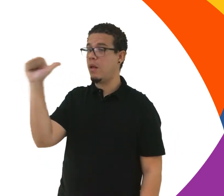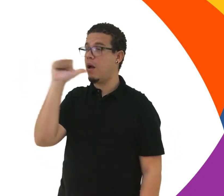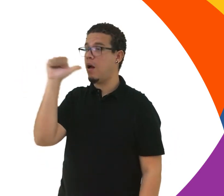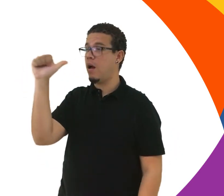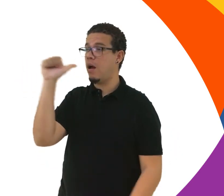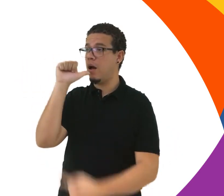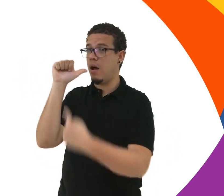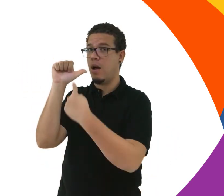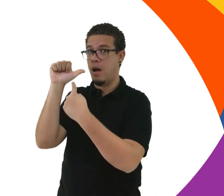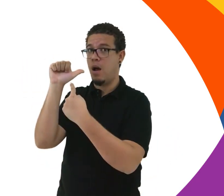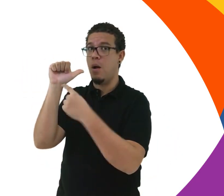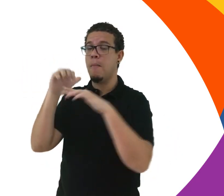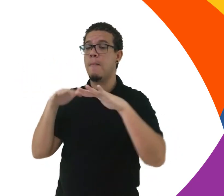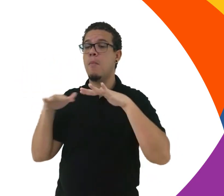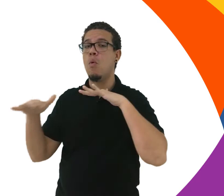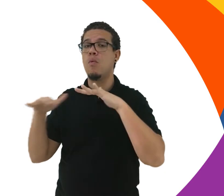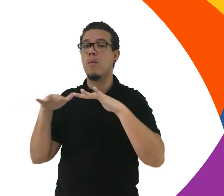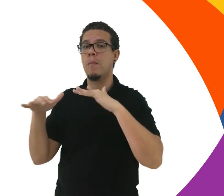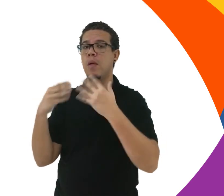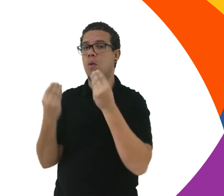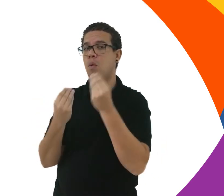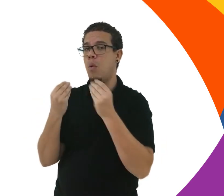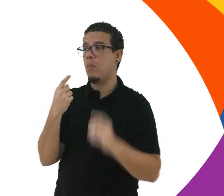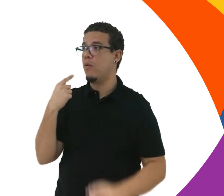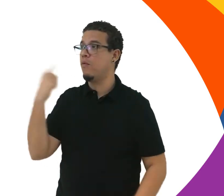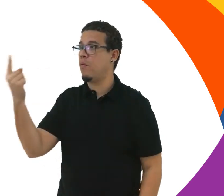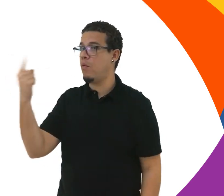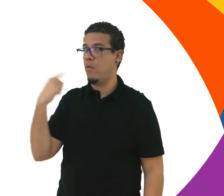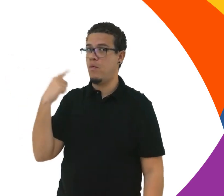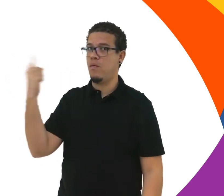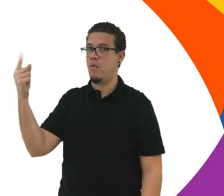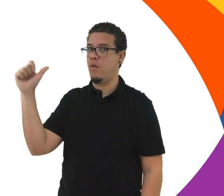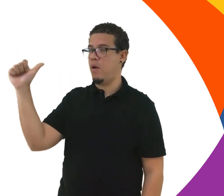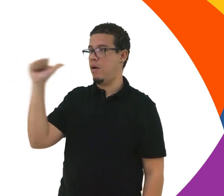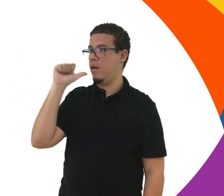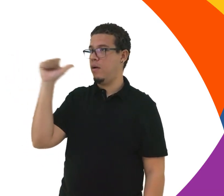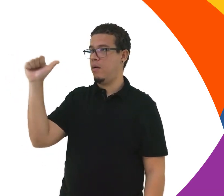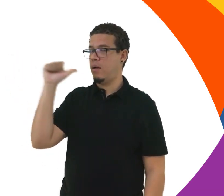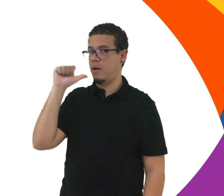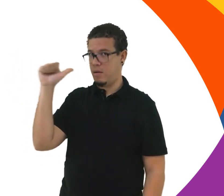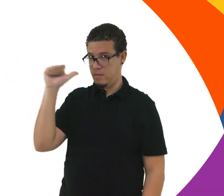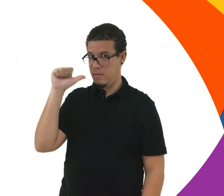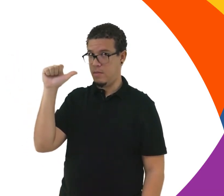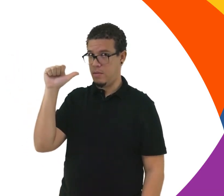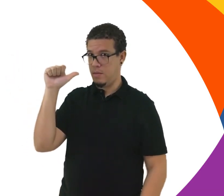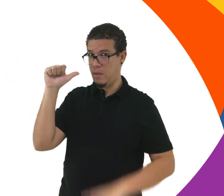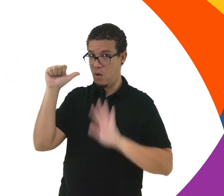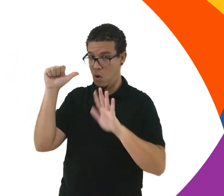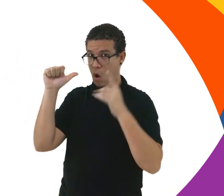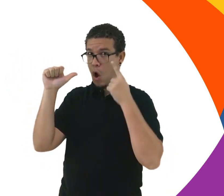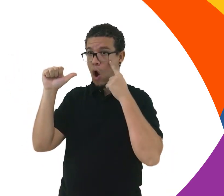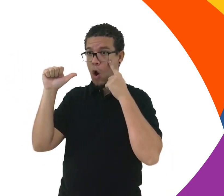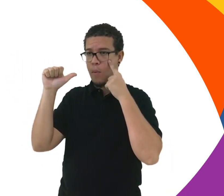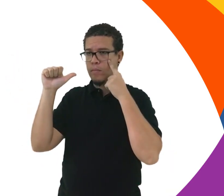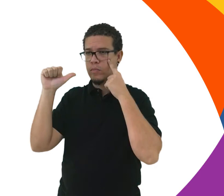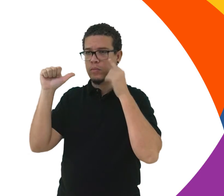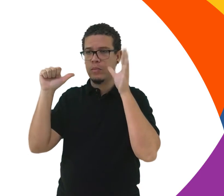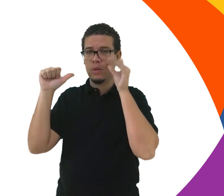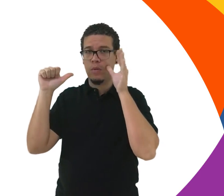corpo, portanto, espaço neutro. E qual é o movimento? É aquele movimento de vai e